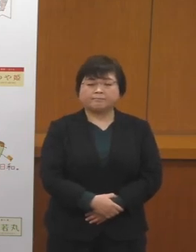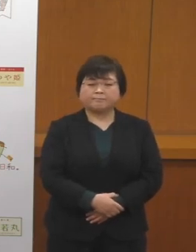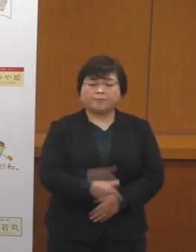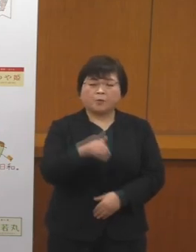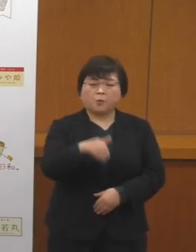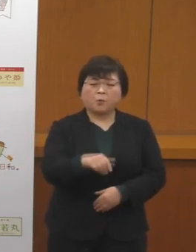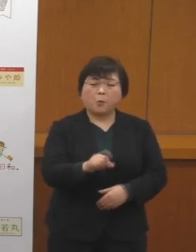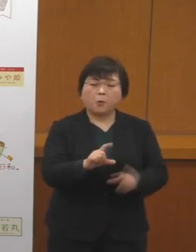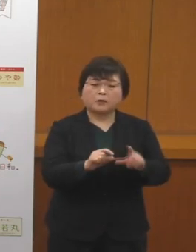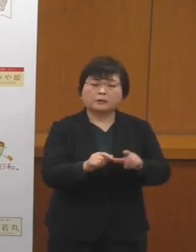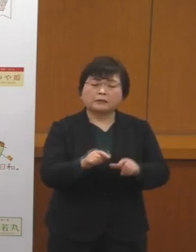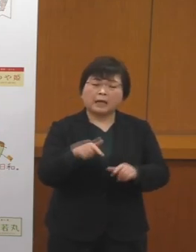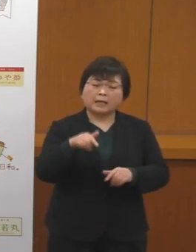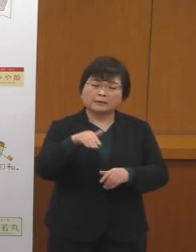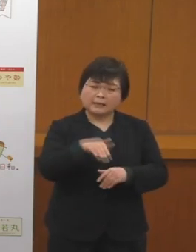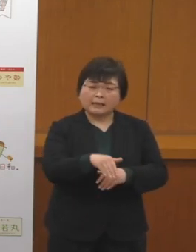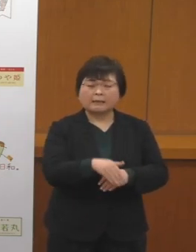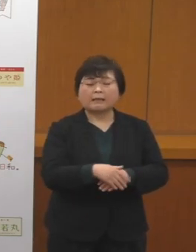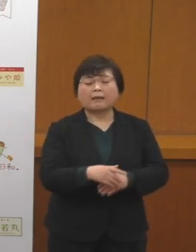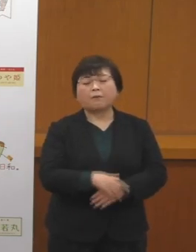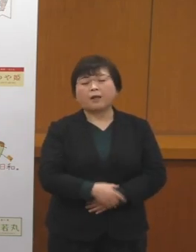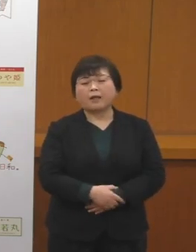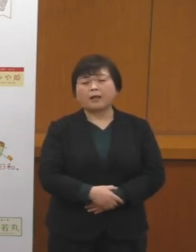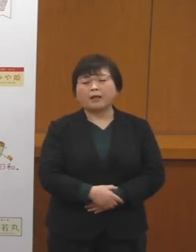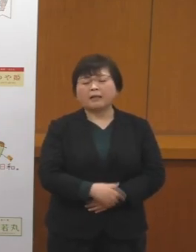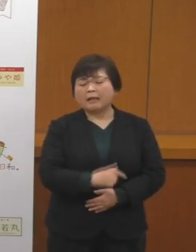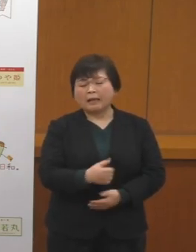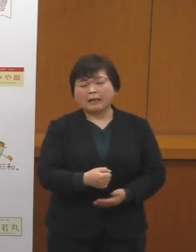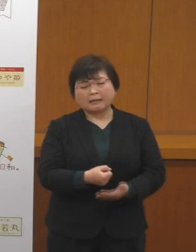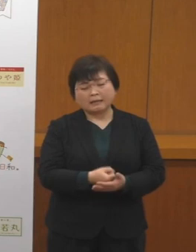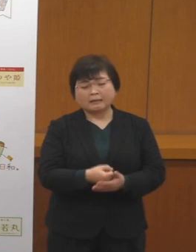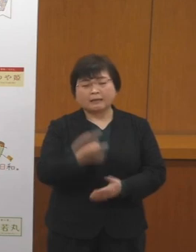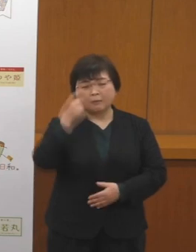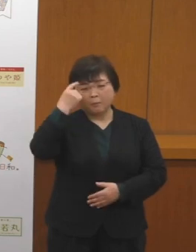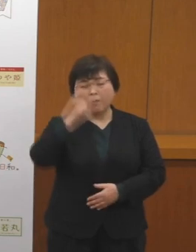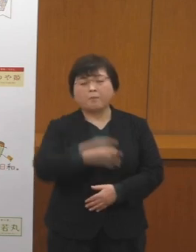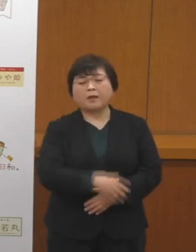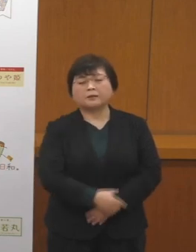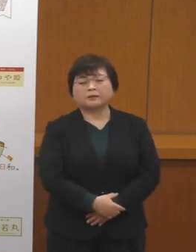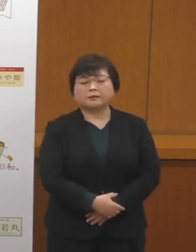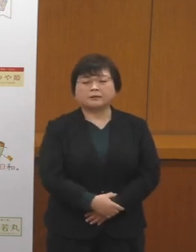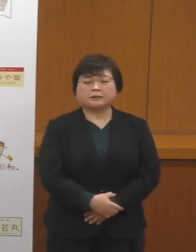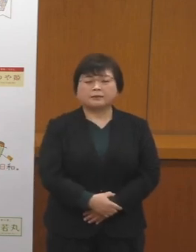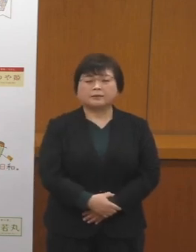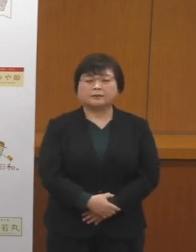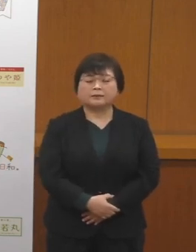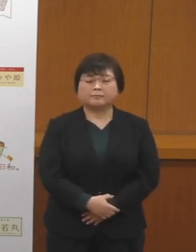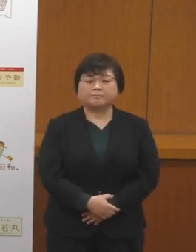投票率が下がったっていうのは大変残念に思っています